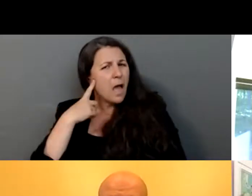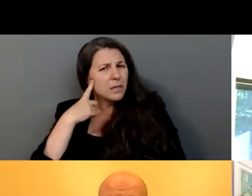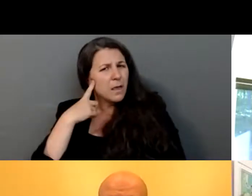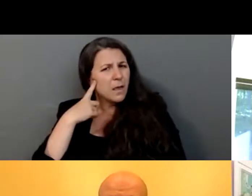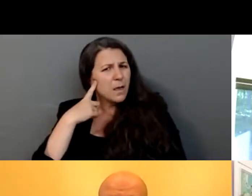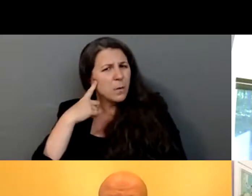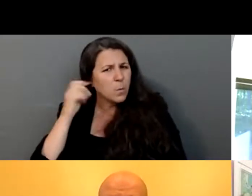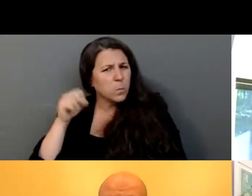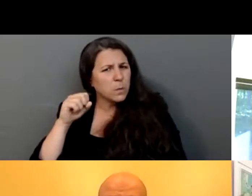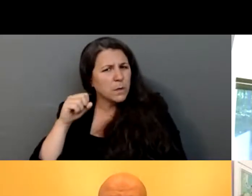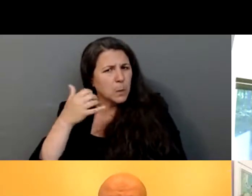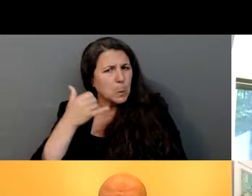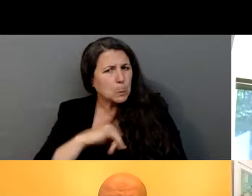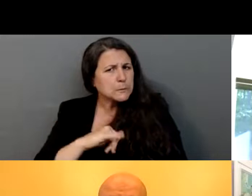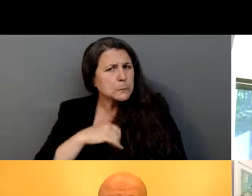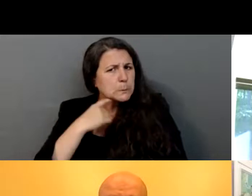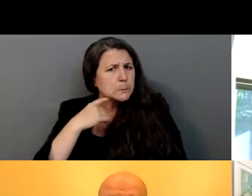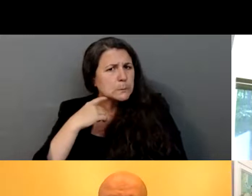On vous entend, oui, continuez.